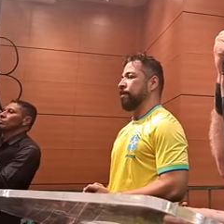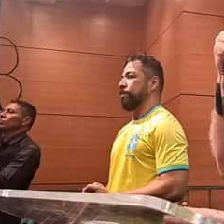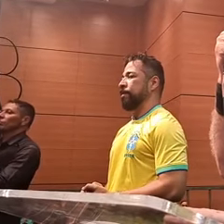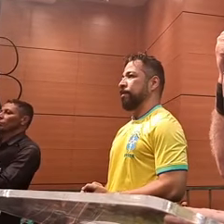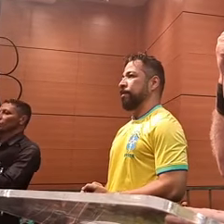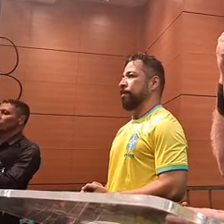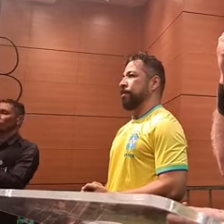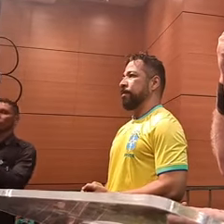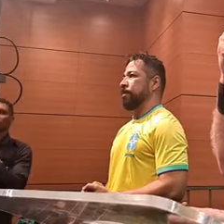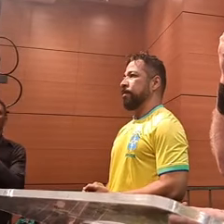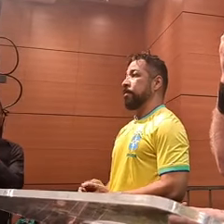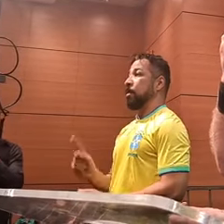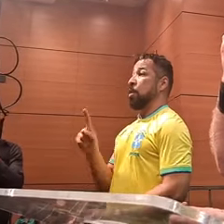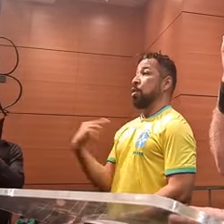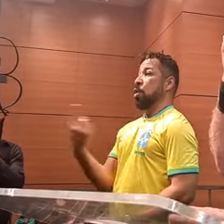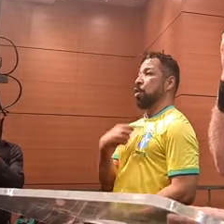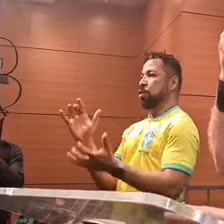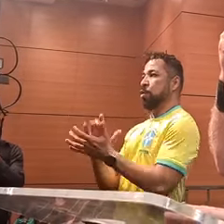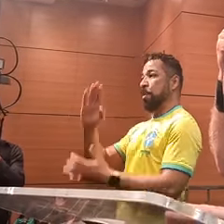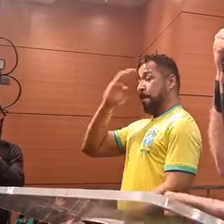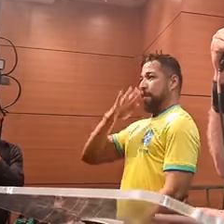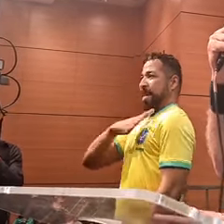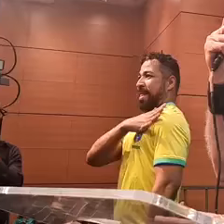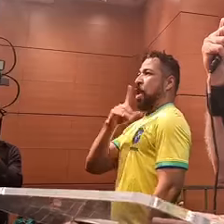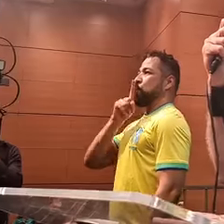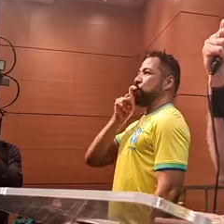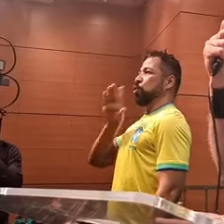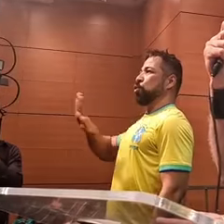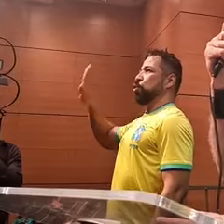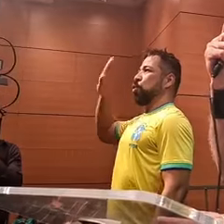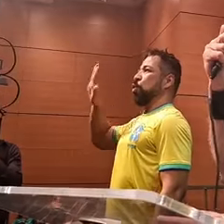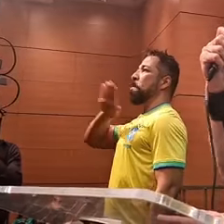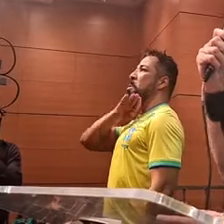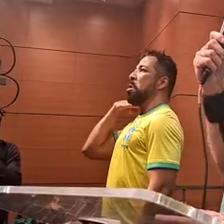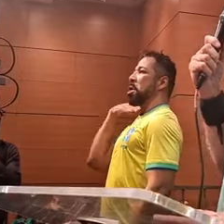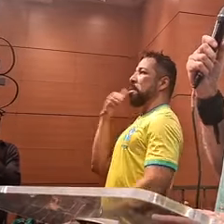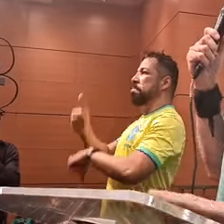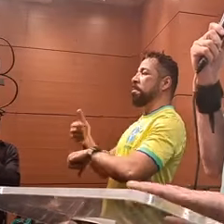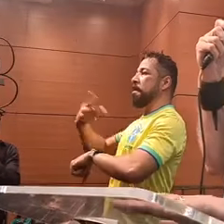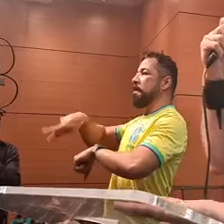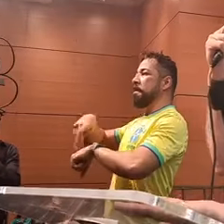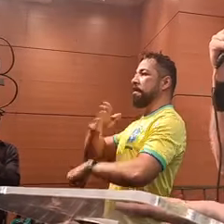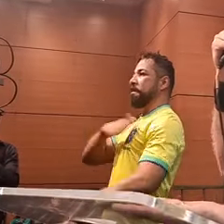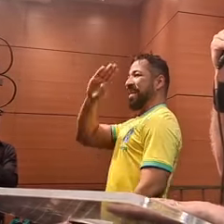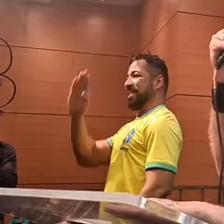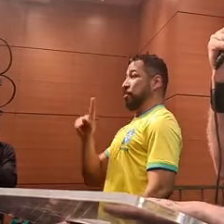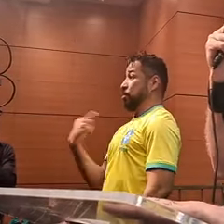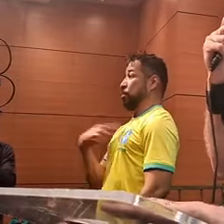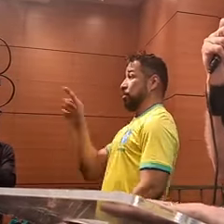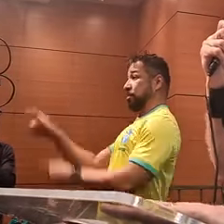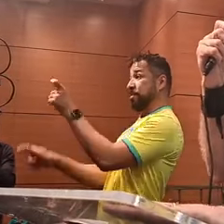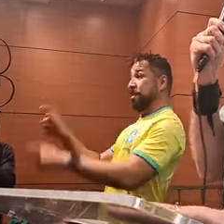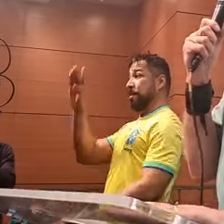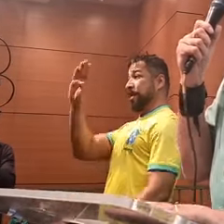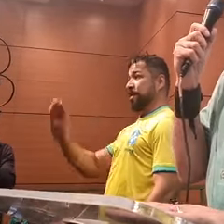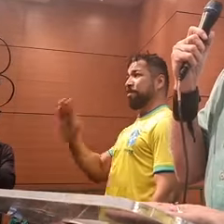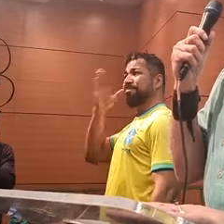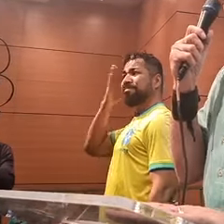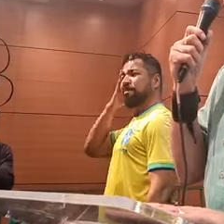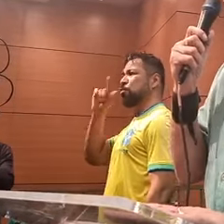Nós, militares, juramos uma vida pela pátria. Nós todos brasileiros, tenho